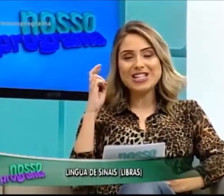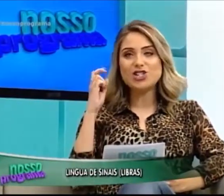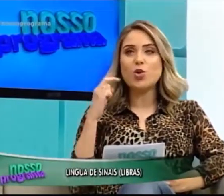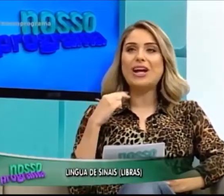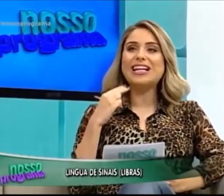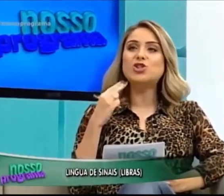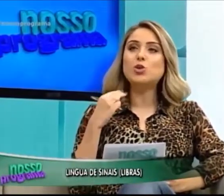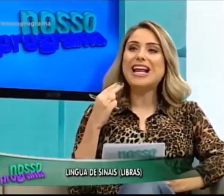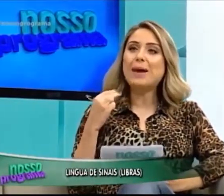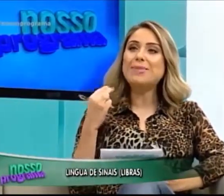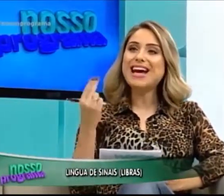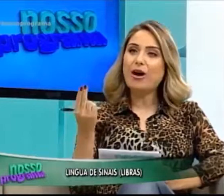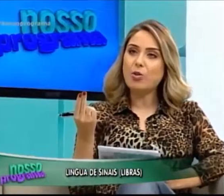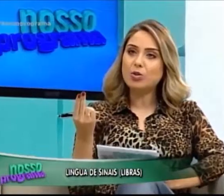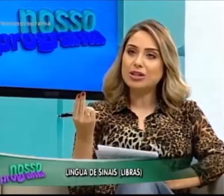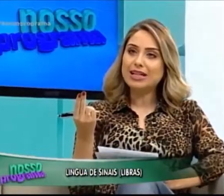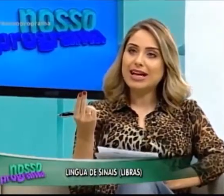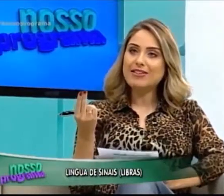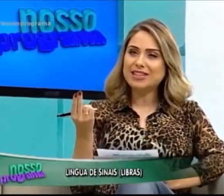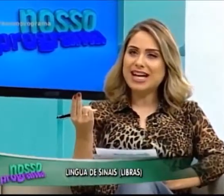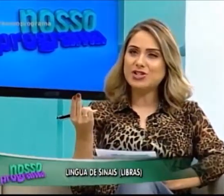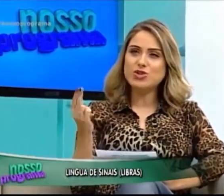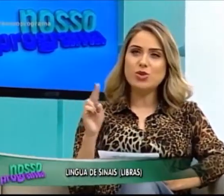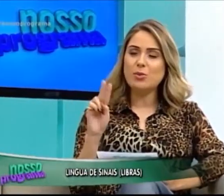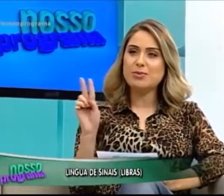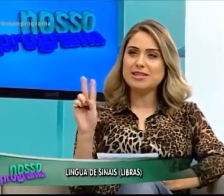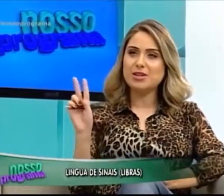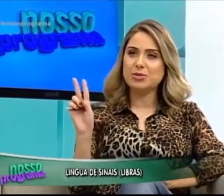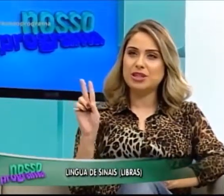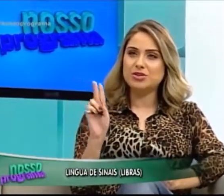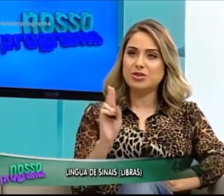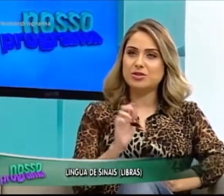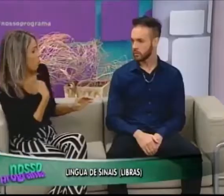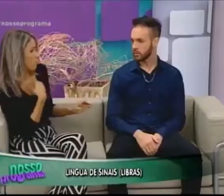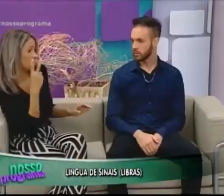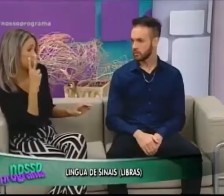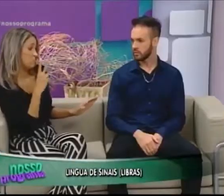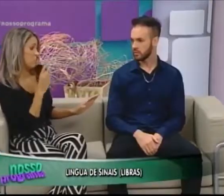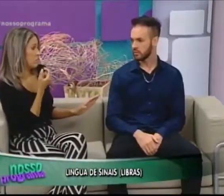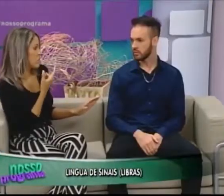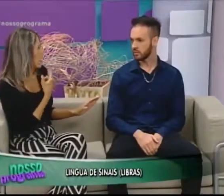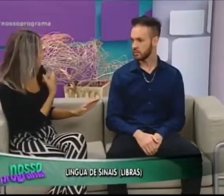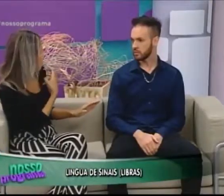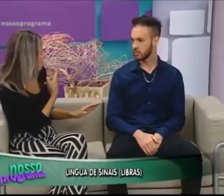facilidade com a leitura labial. É verdade isso ou é uma impressão minha só?